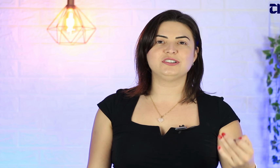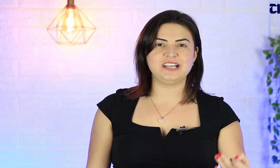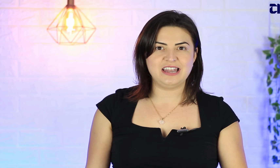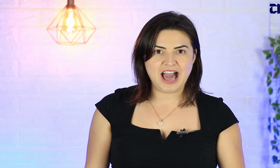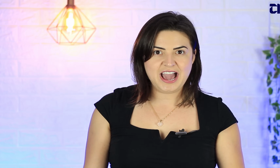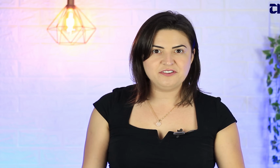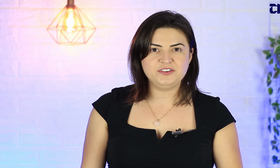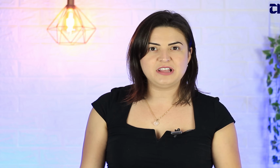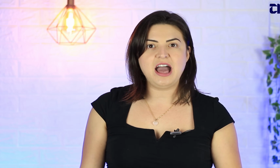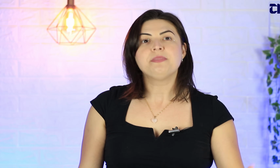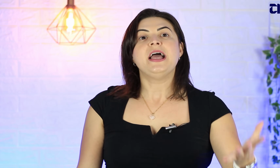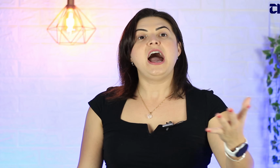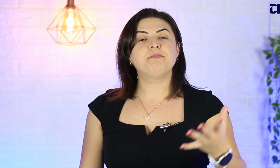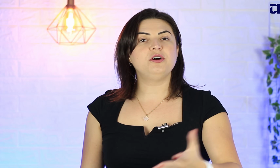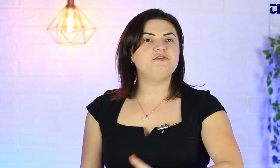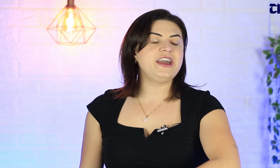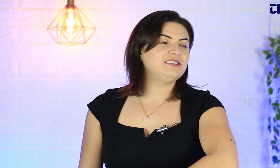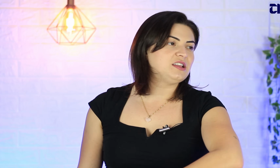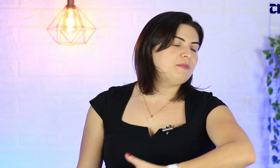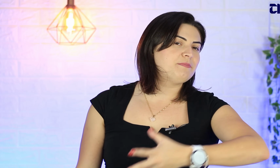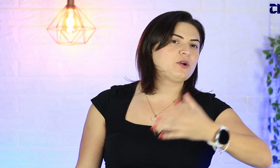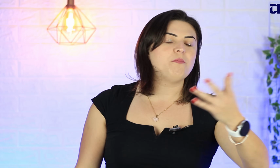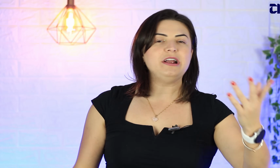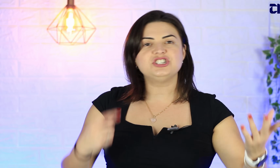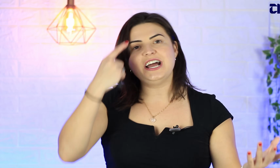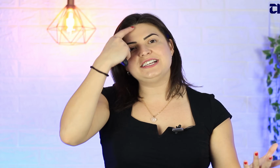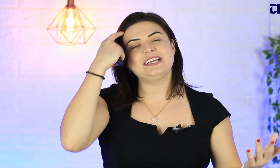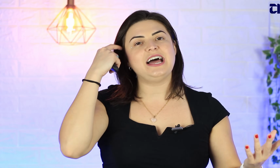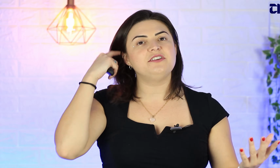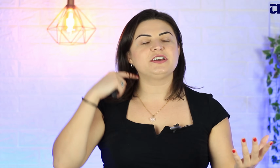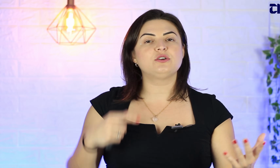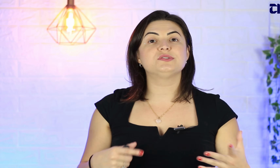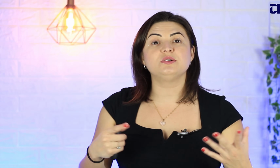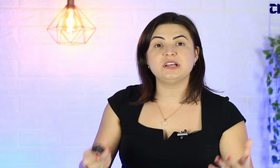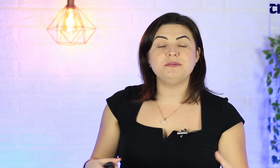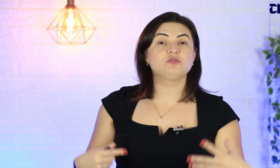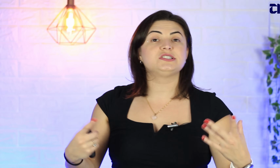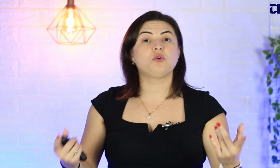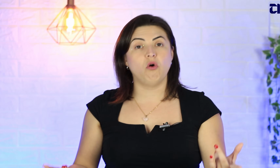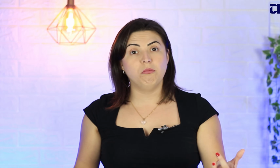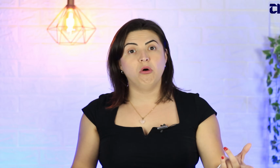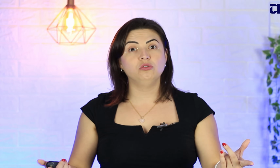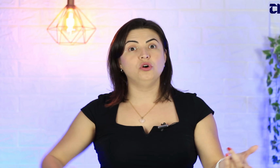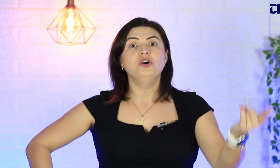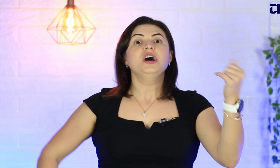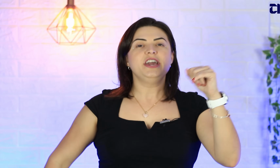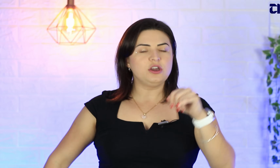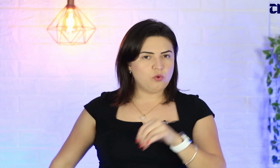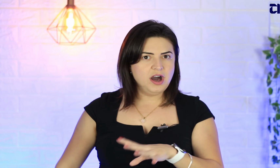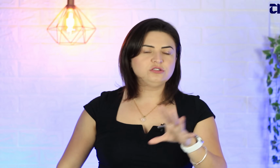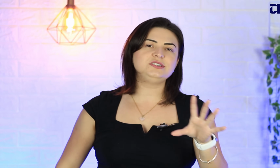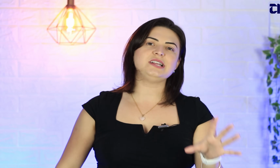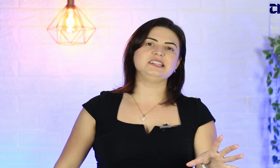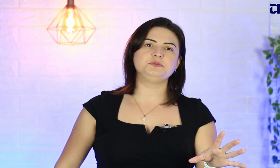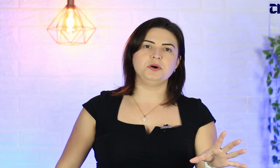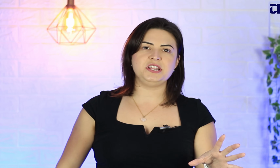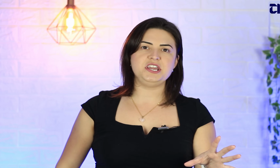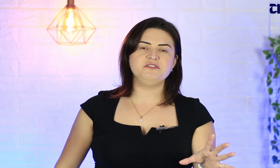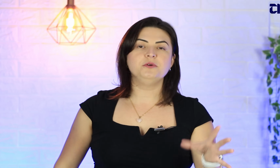nossa live, tá? Aproveita também para compartilhar essa live aqui com seus amigos e com o mundo enquanto está disponível.